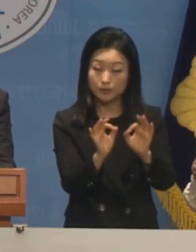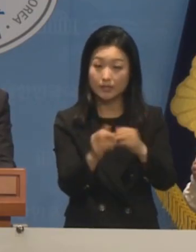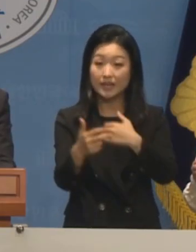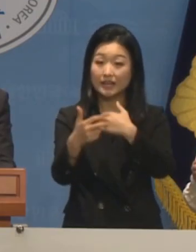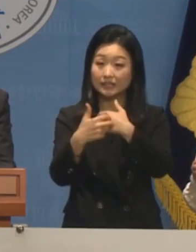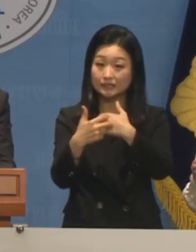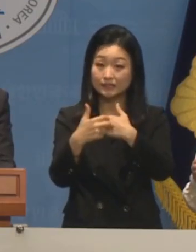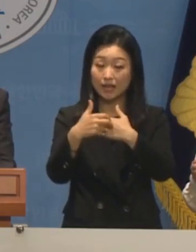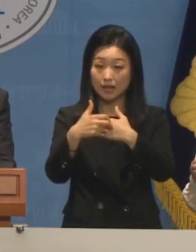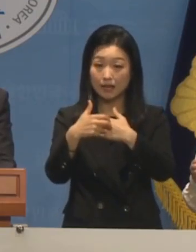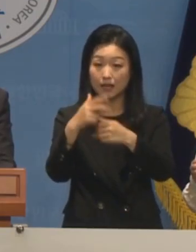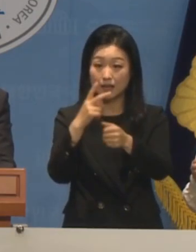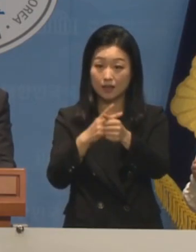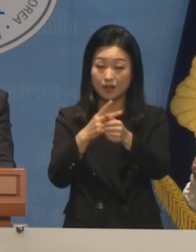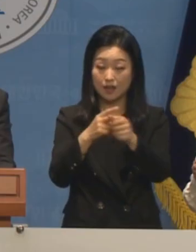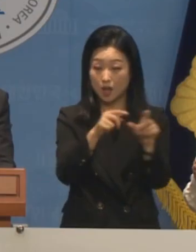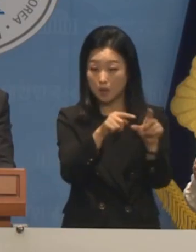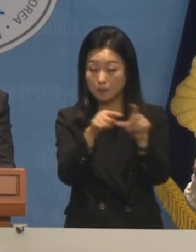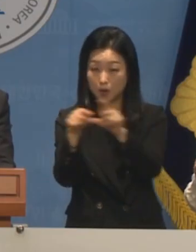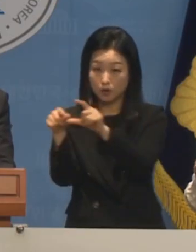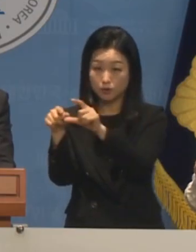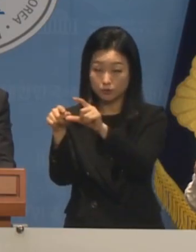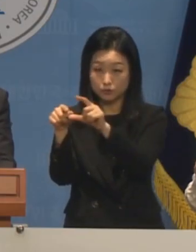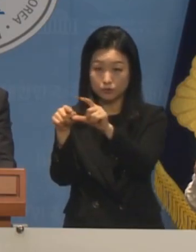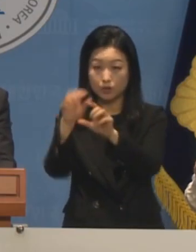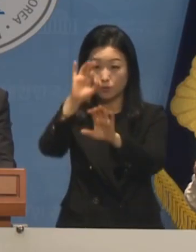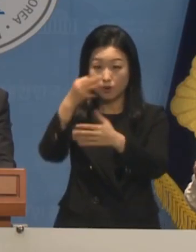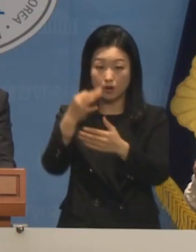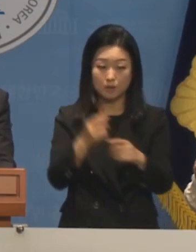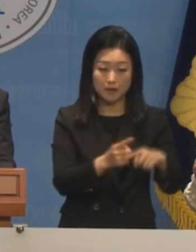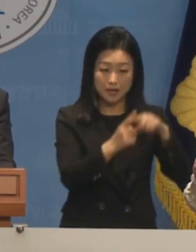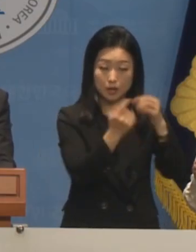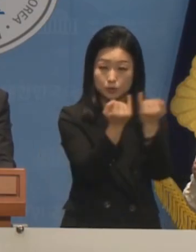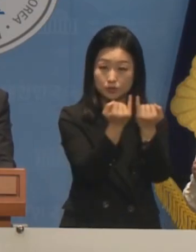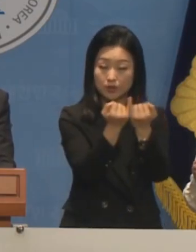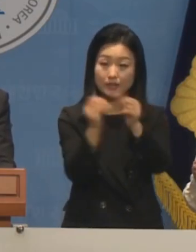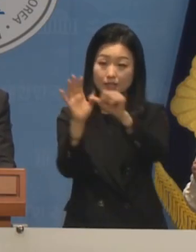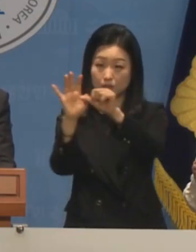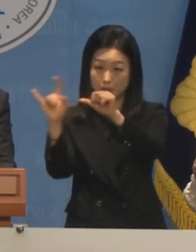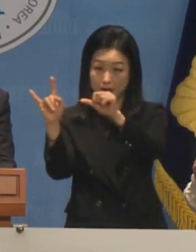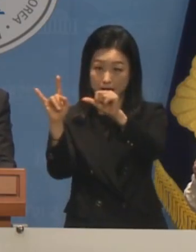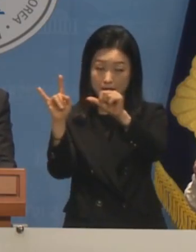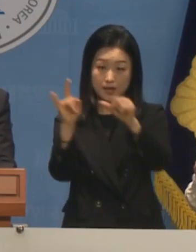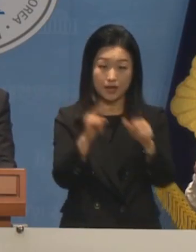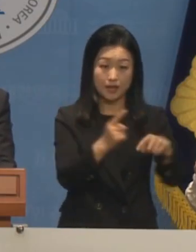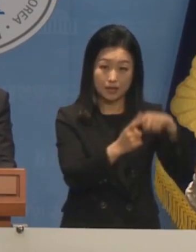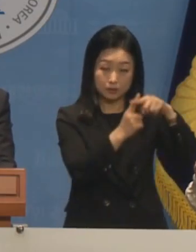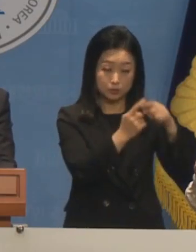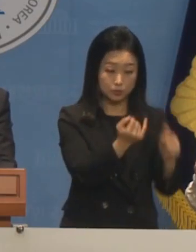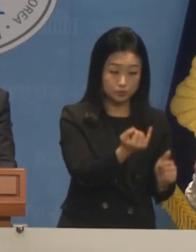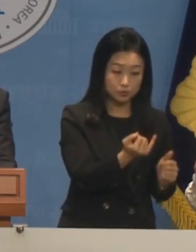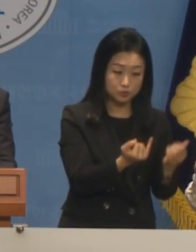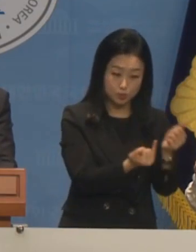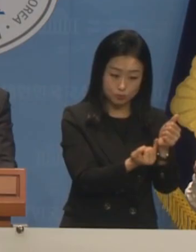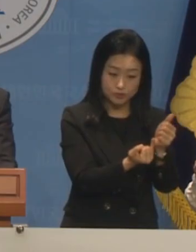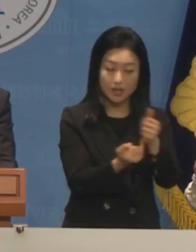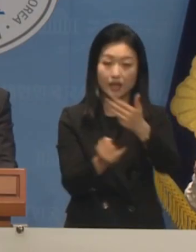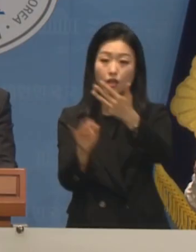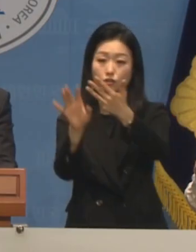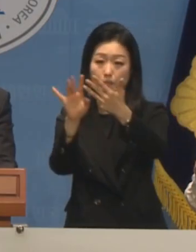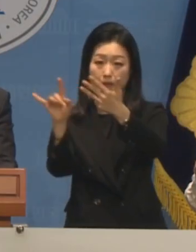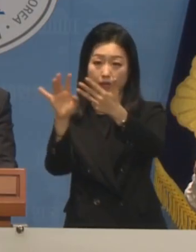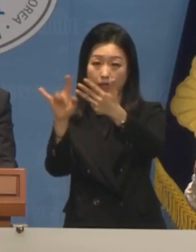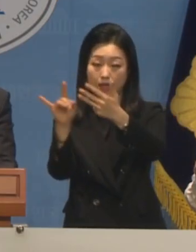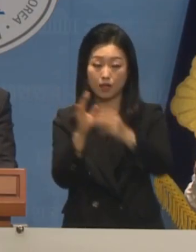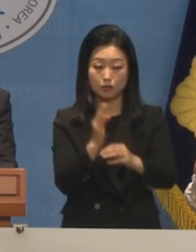평균 연봉은 간호사 임금의 다섯배 간호조무사 임금의 배가 넘는 수준입니다 하지만